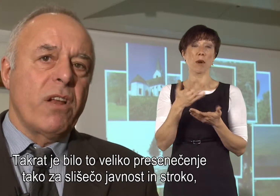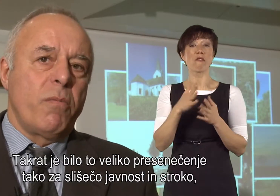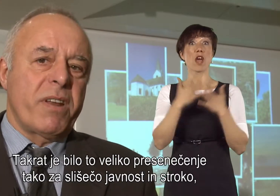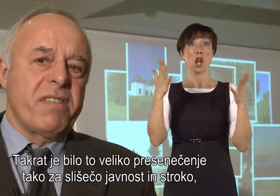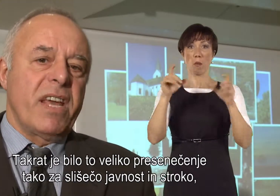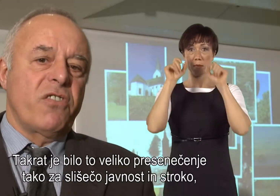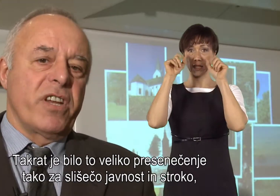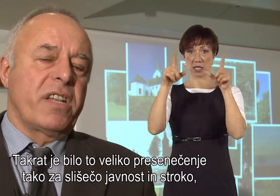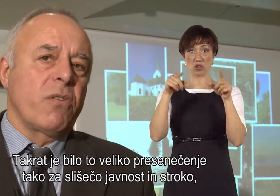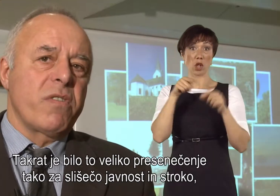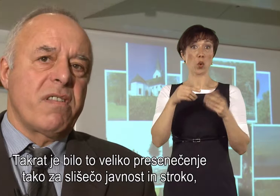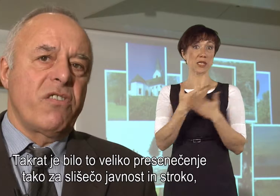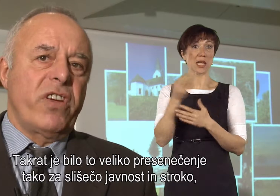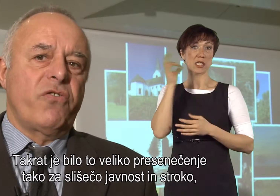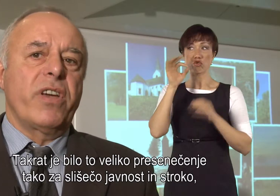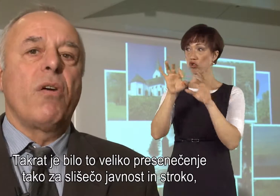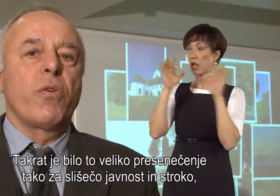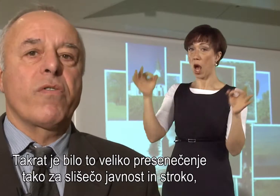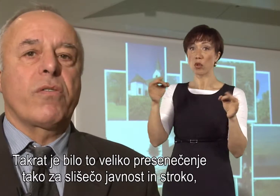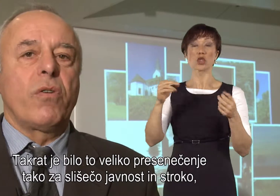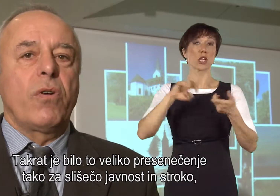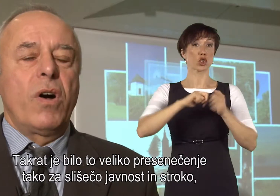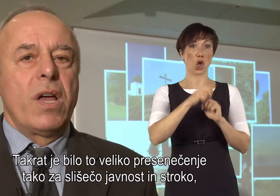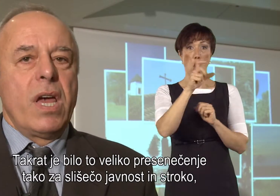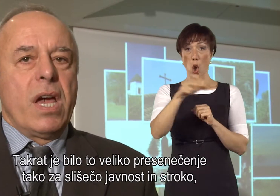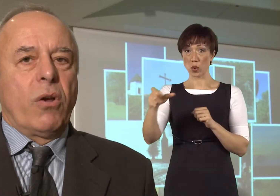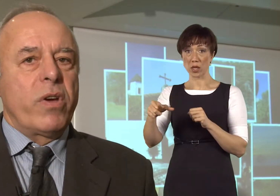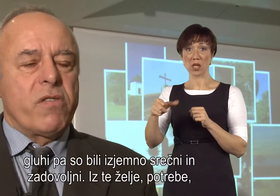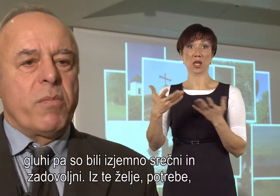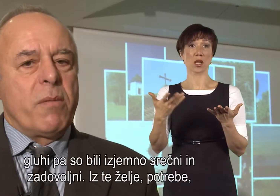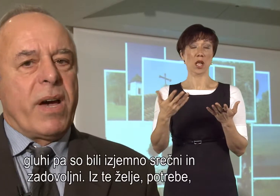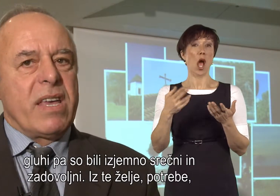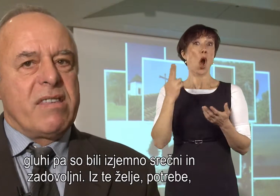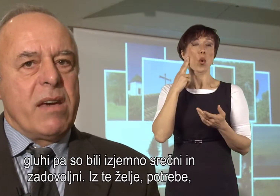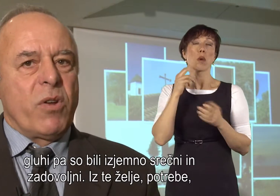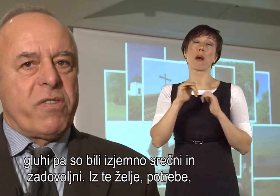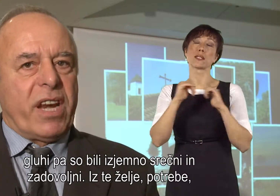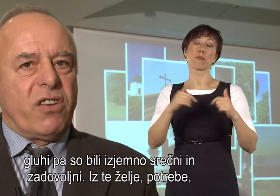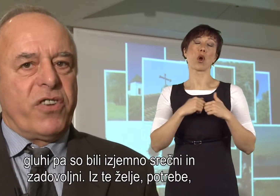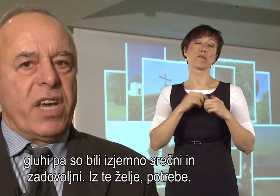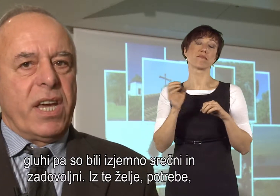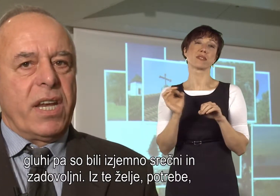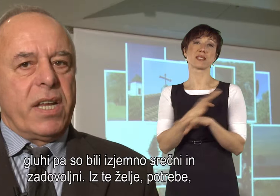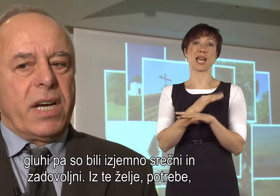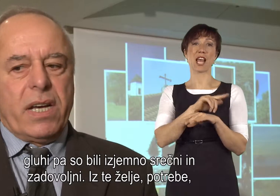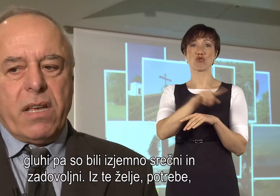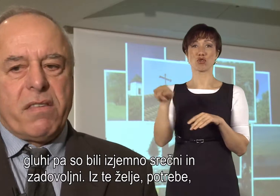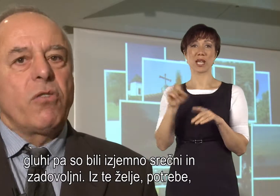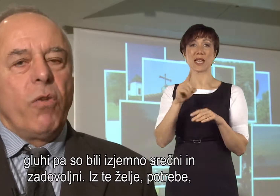pravzaprav veliko presenečenje, tako za slišečo javnost, stroko. Gluhi so bili pa izjemno srečni